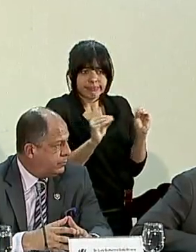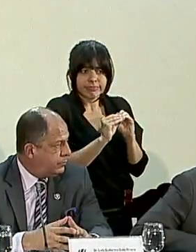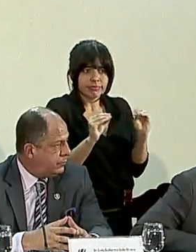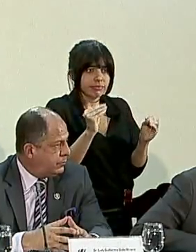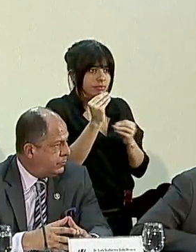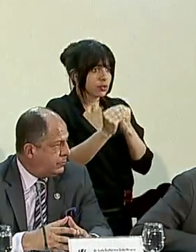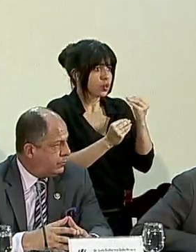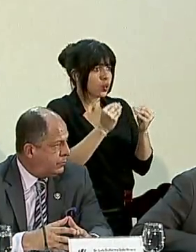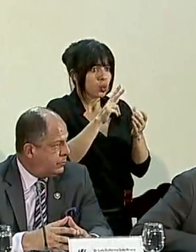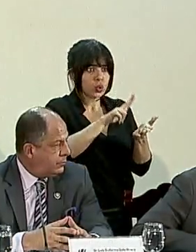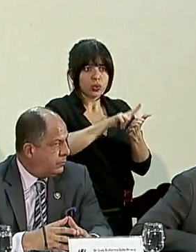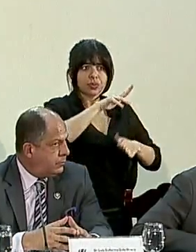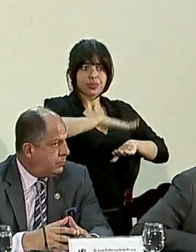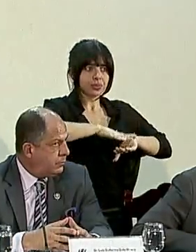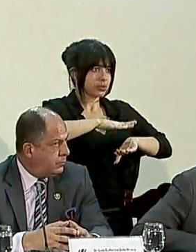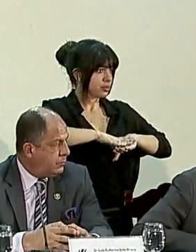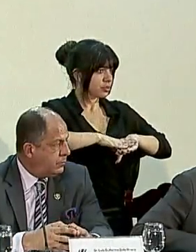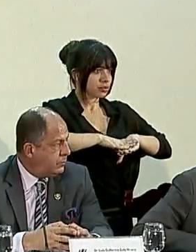producto registrado.